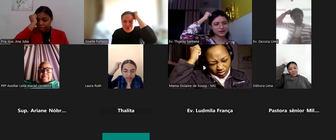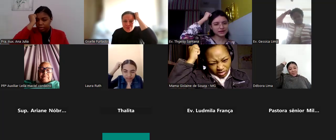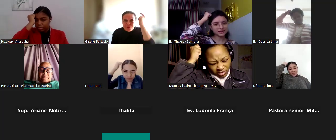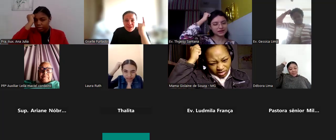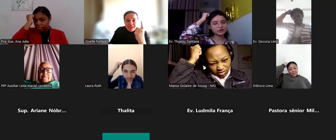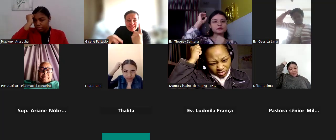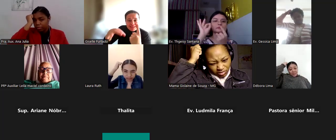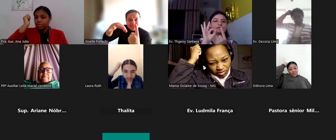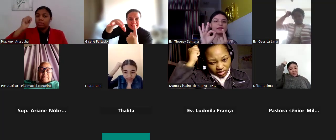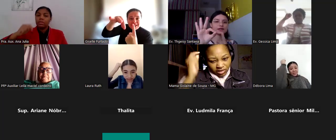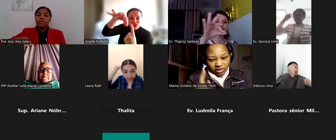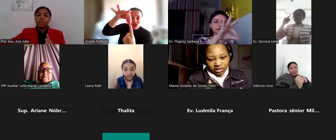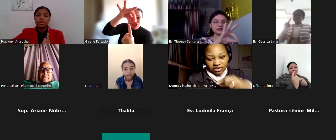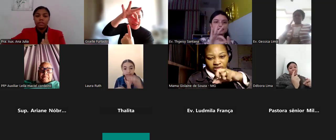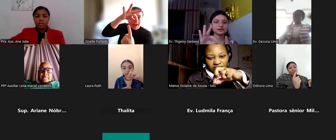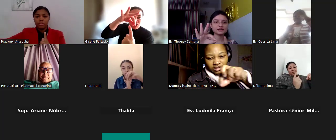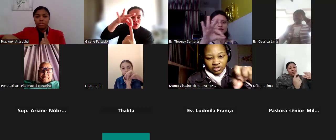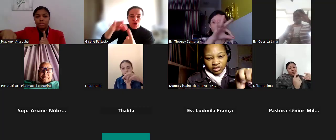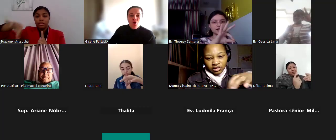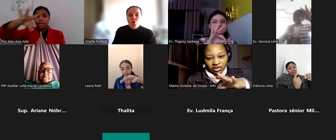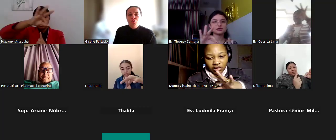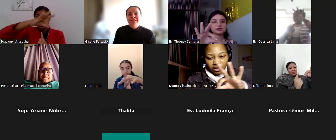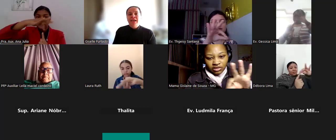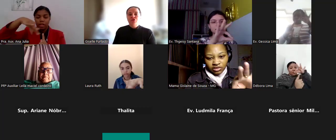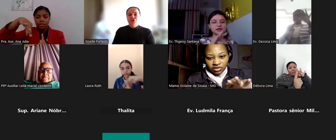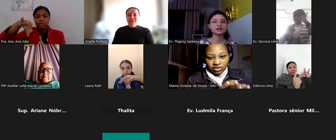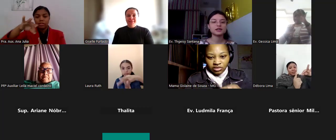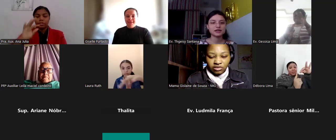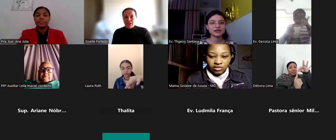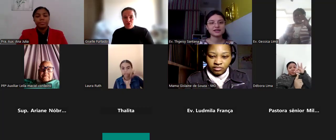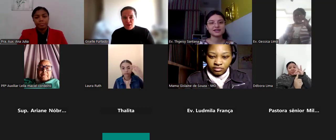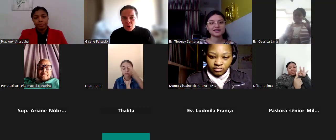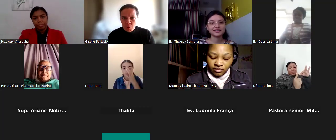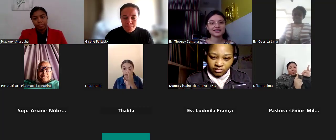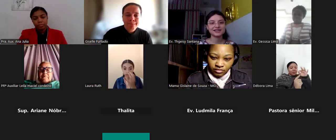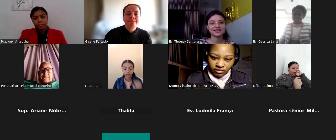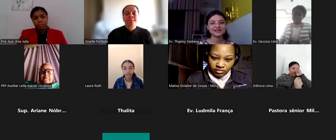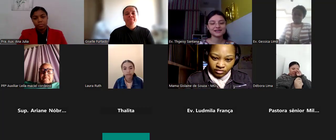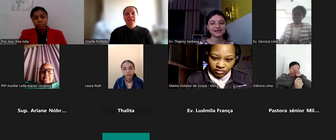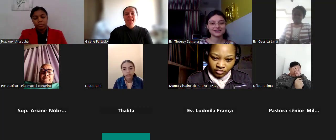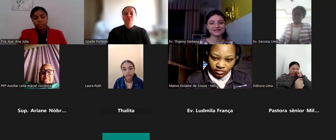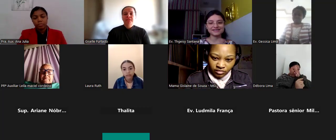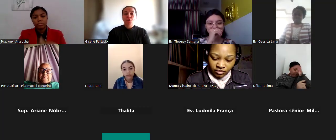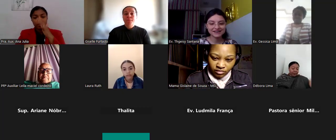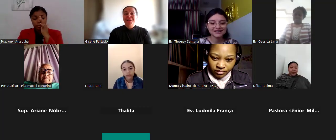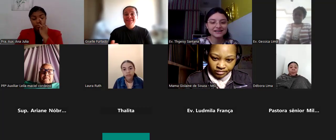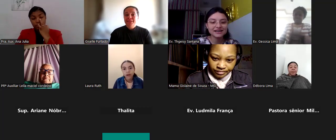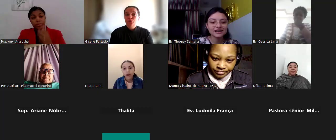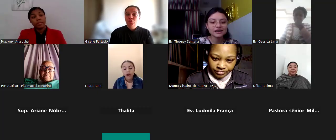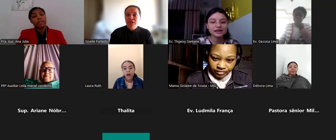arrependimento e santidade. O sinal de internacional é o sinal parecido com o sinal